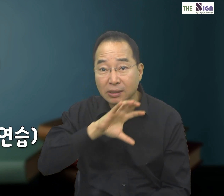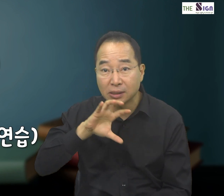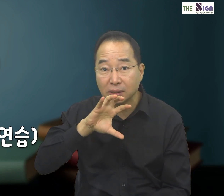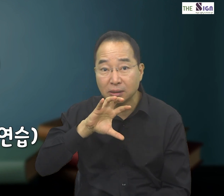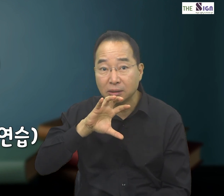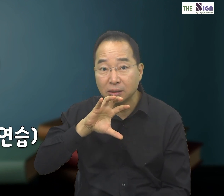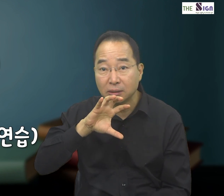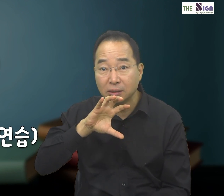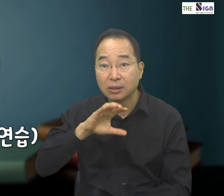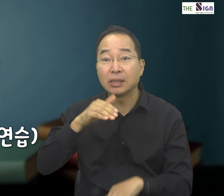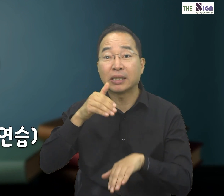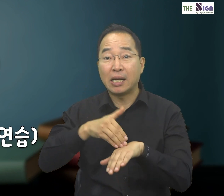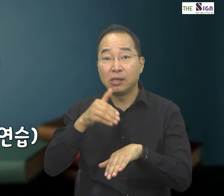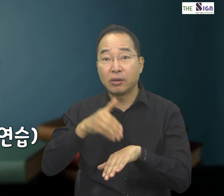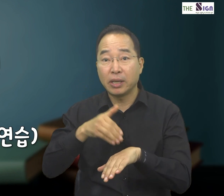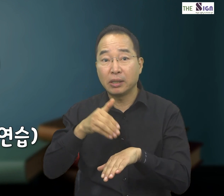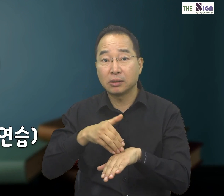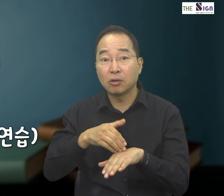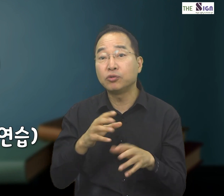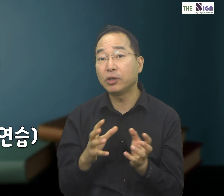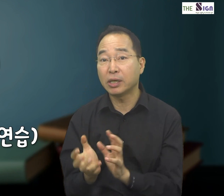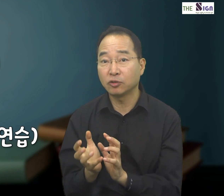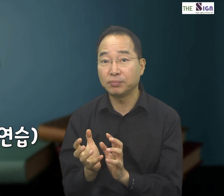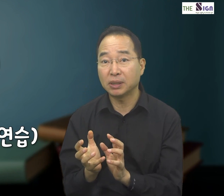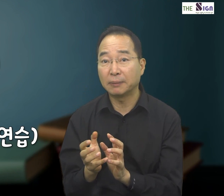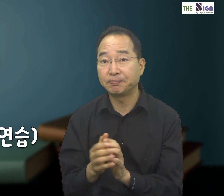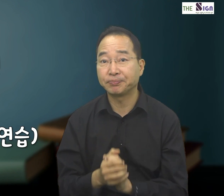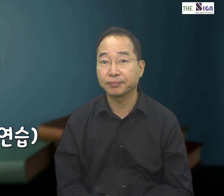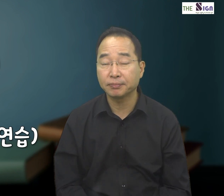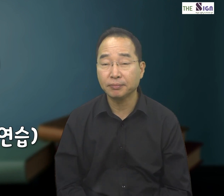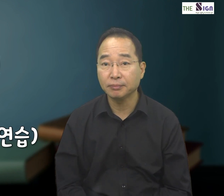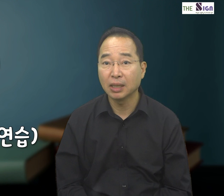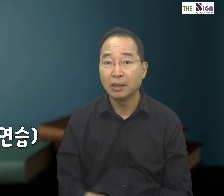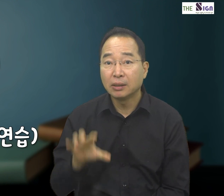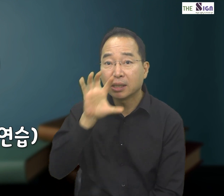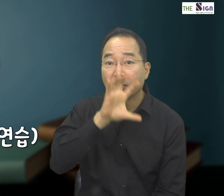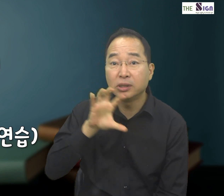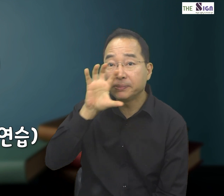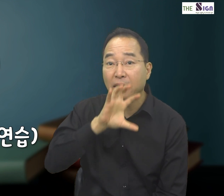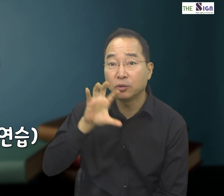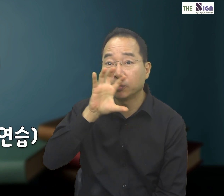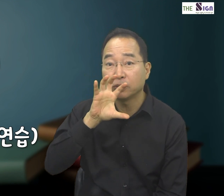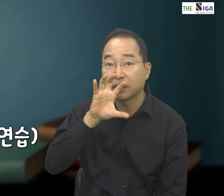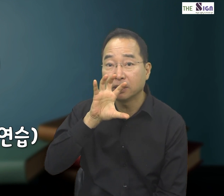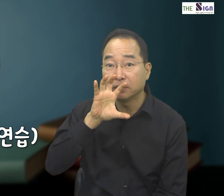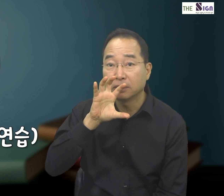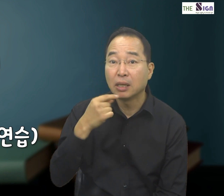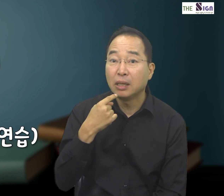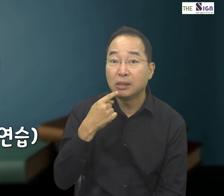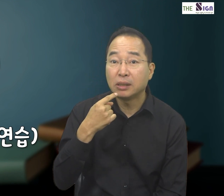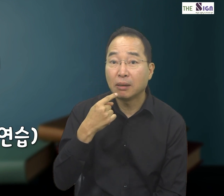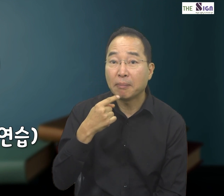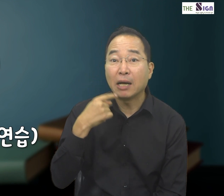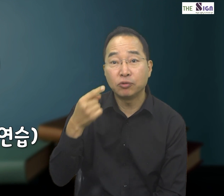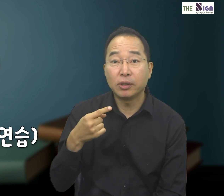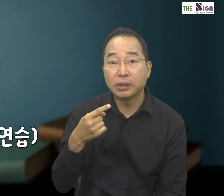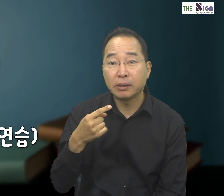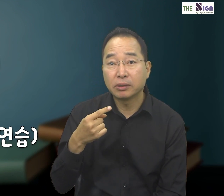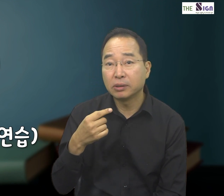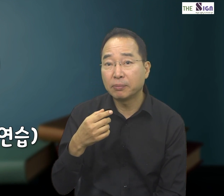플러스 단련해서 훈련이라고 씁니다. 자, 연습이라는 이 동작은 이제 말 훈련이에요. 그러다 보니까